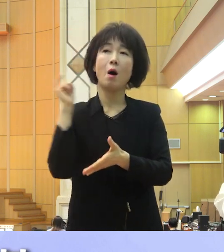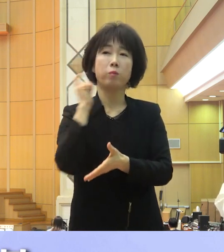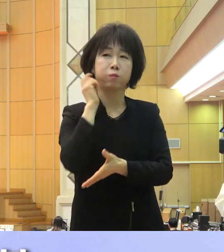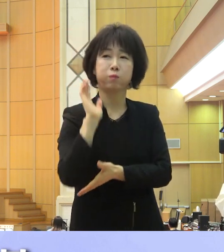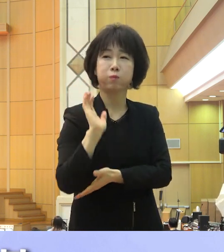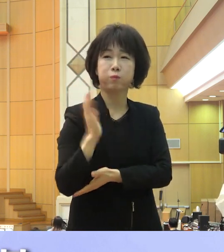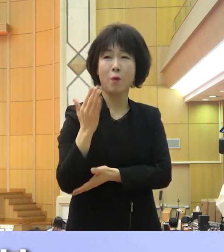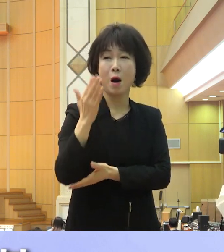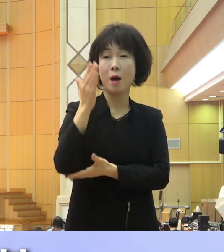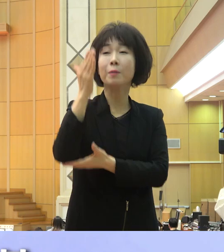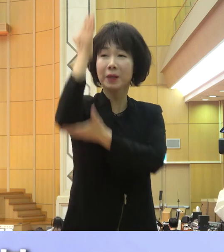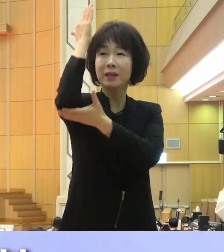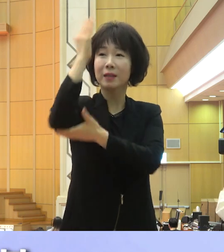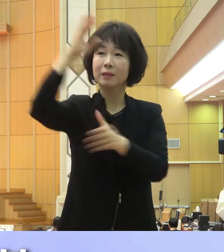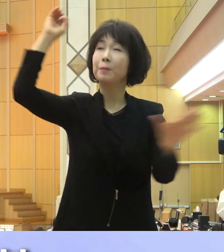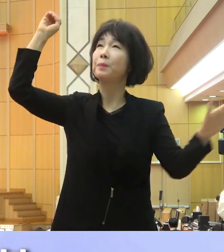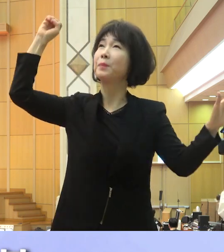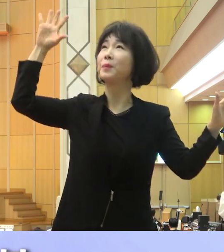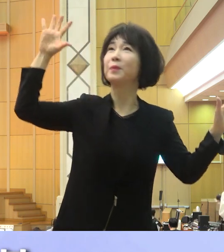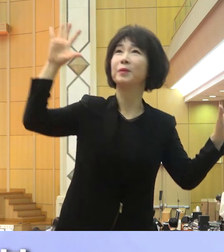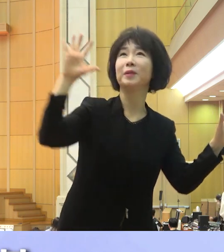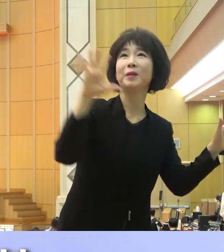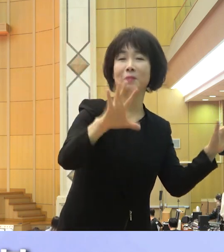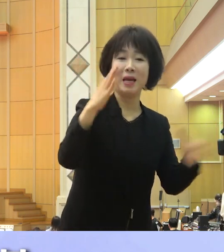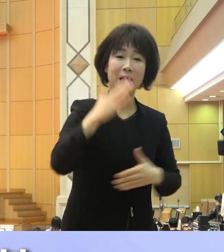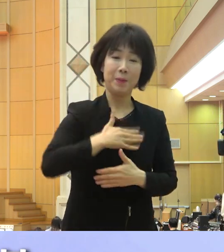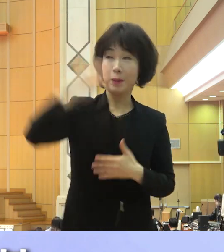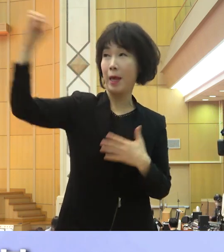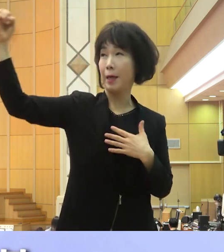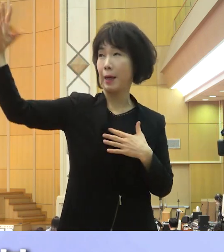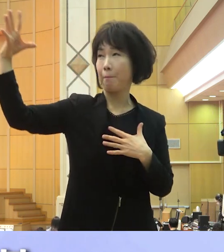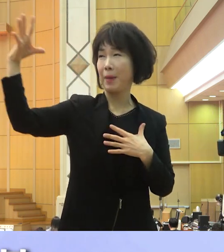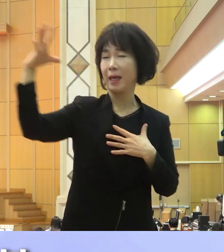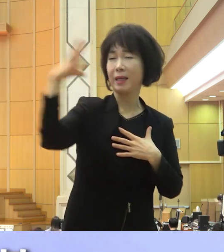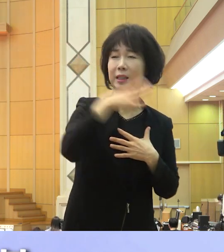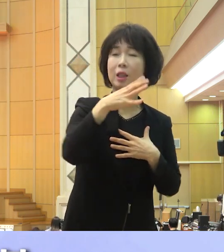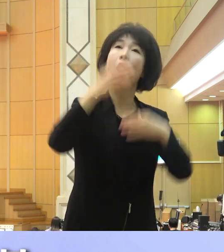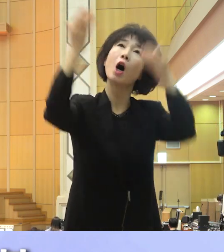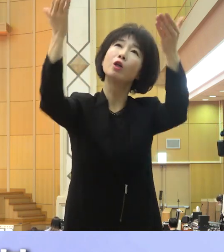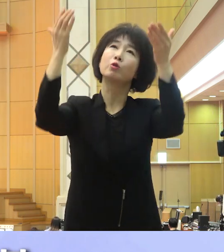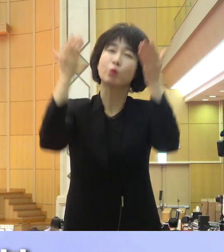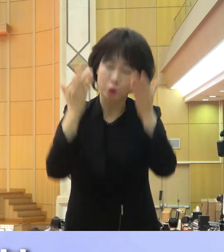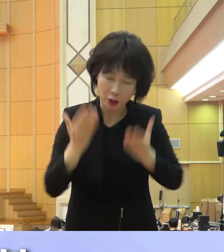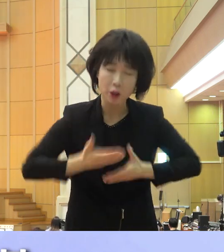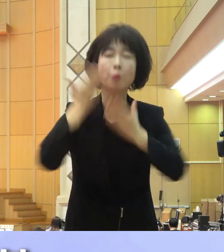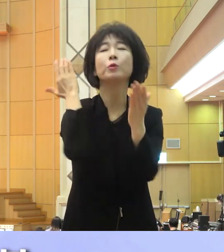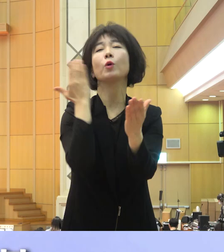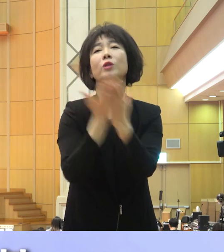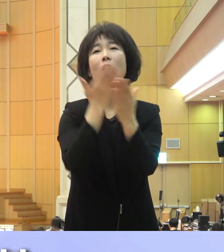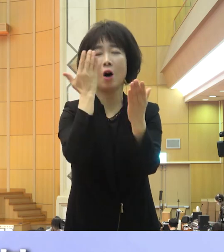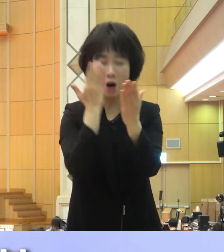주의 영광 빛난 그 빛 내게 비춰